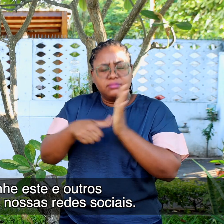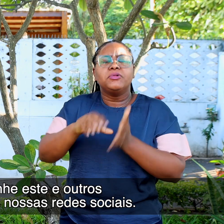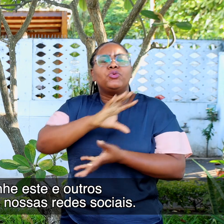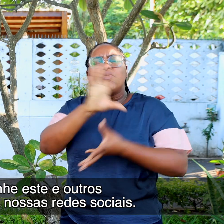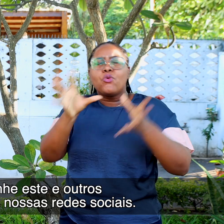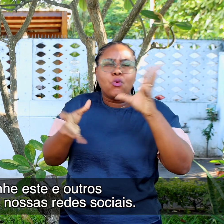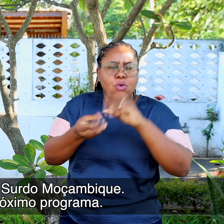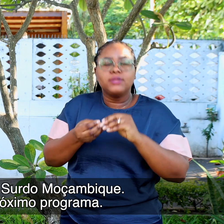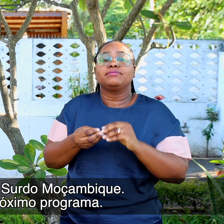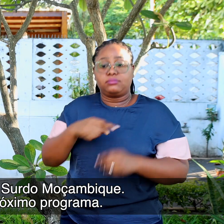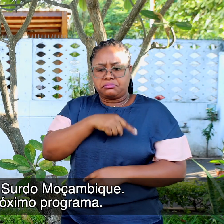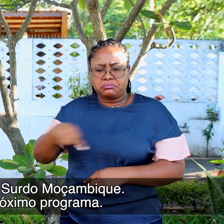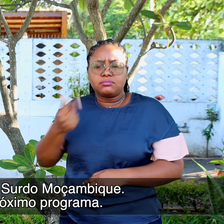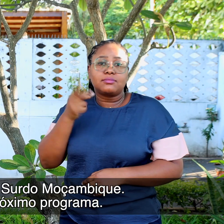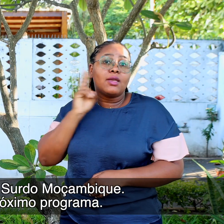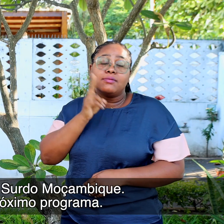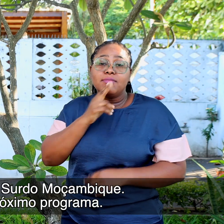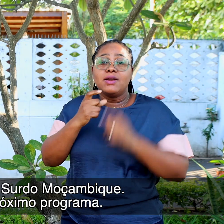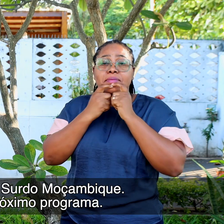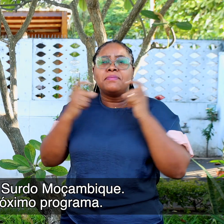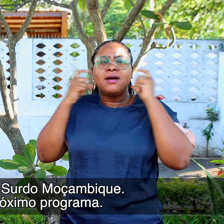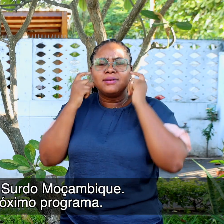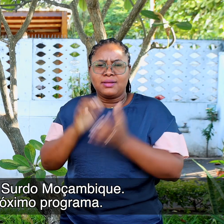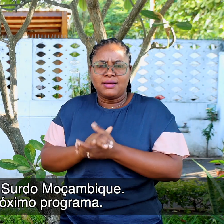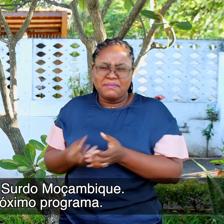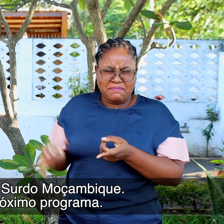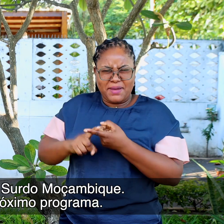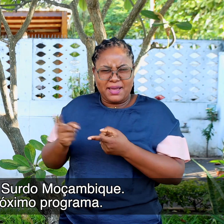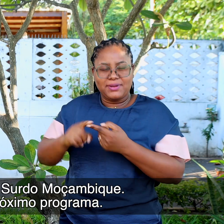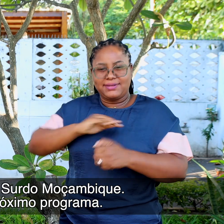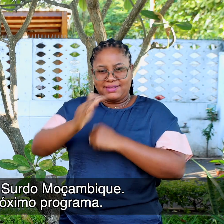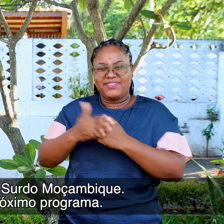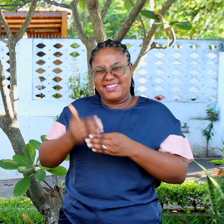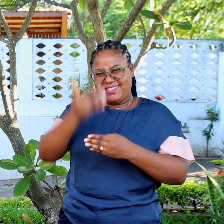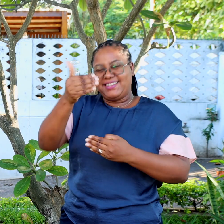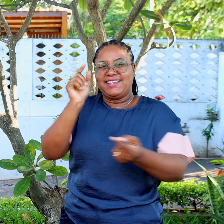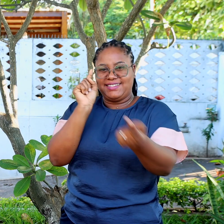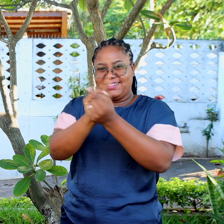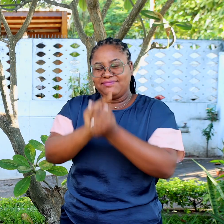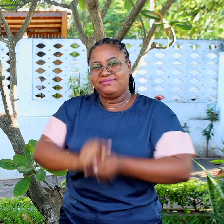redes sociais. Somos a TV Surdo Moçambique. Até o próximo programa.